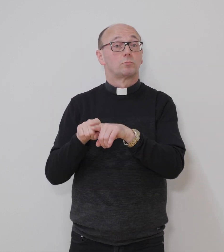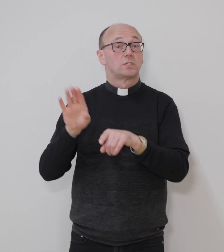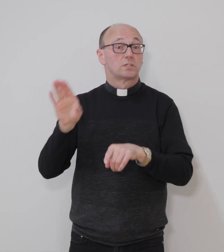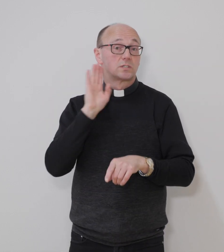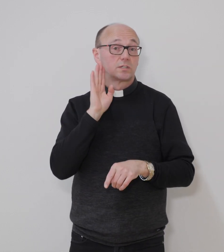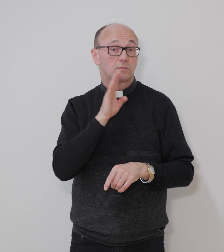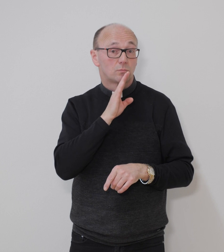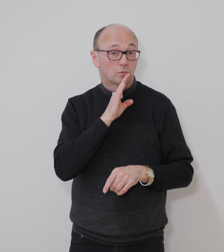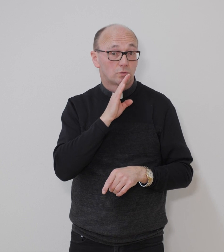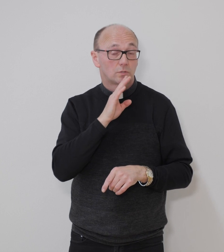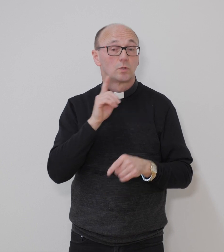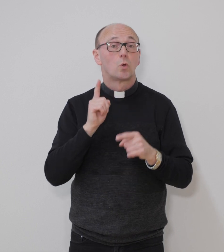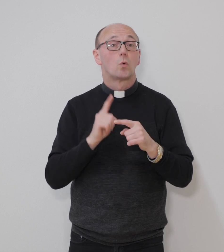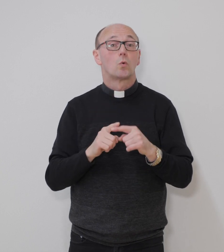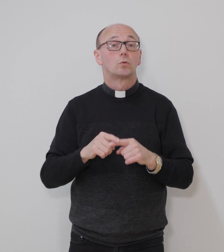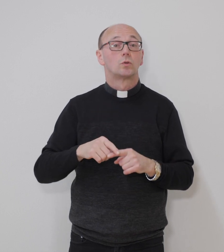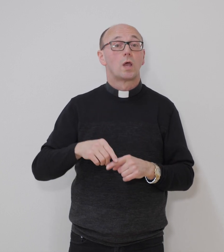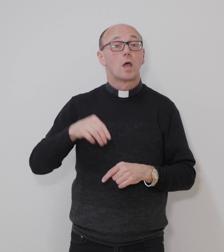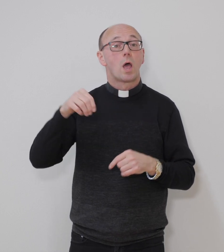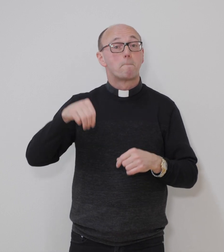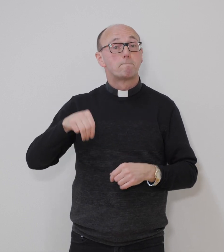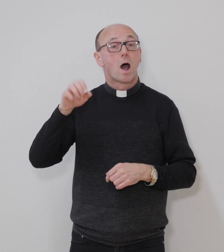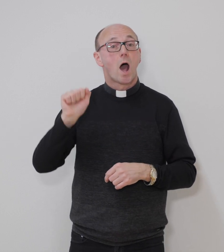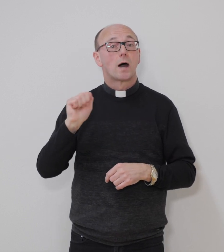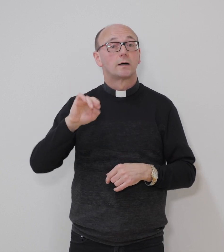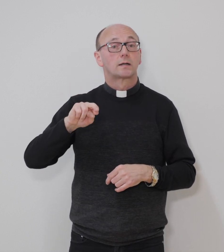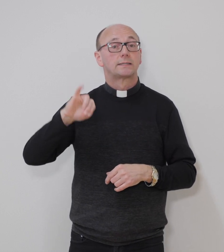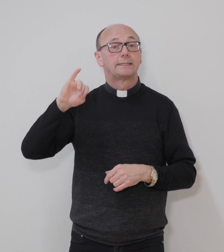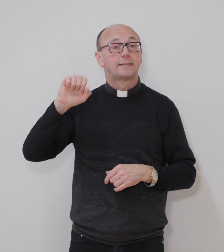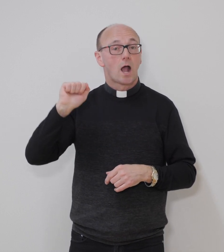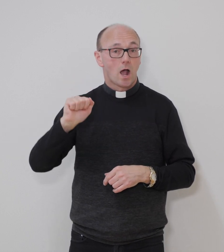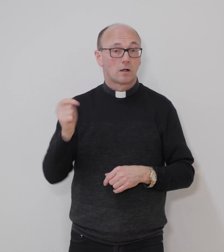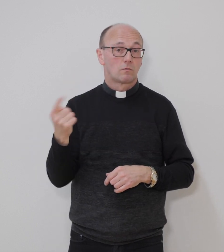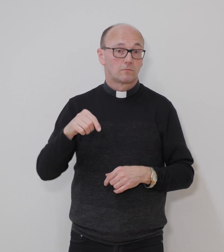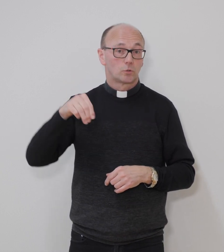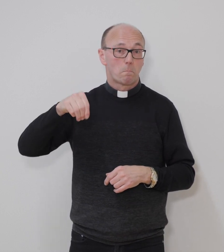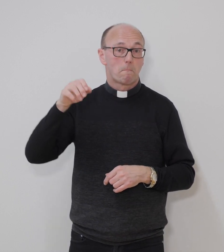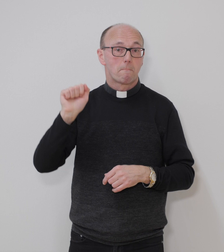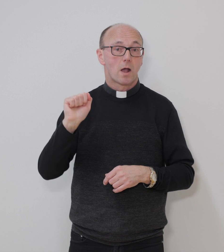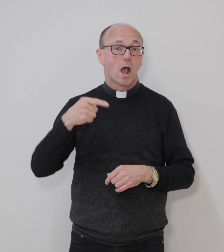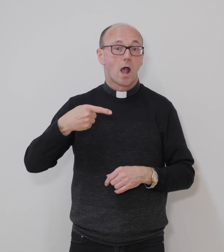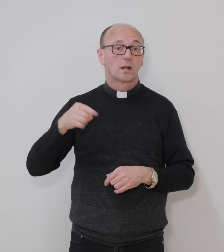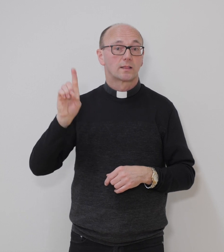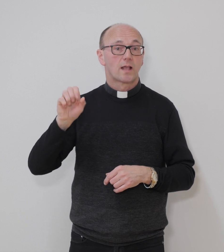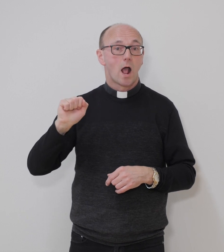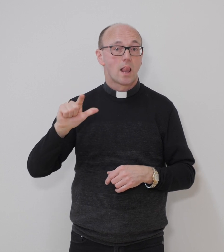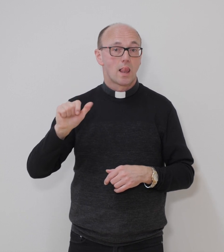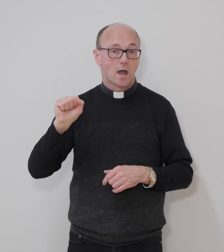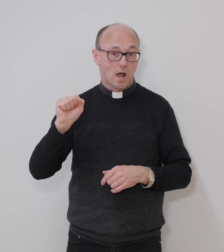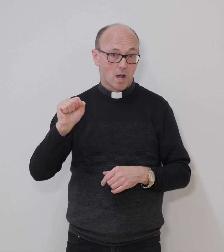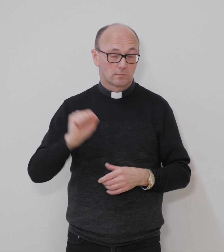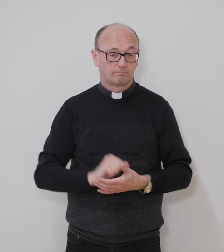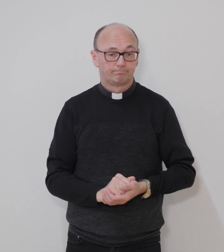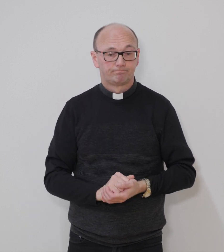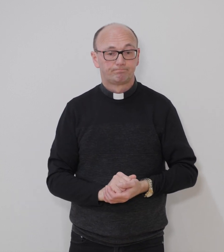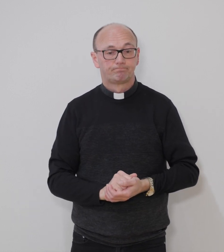Mutter, Maria, die Frau des Klopas, und Maria von Magdala. Als Jesus die Mutter sah